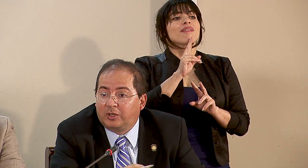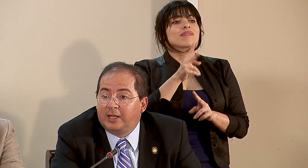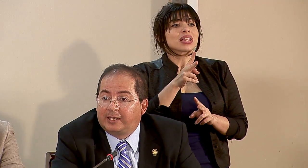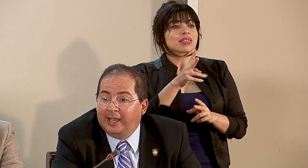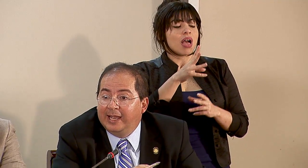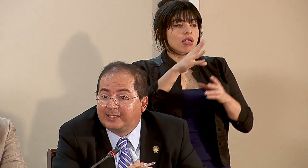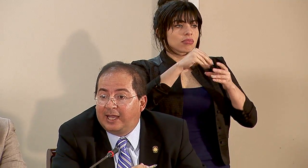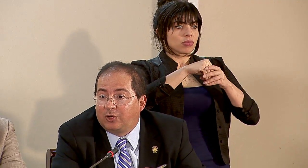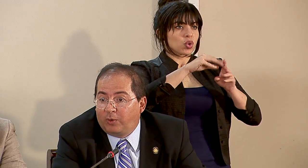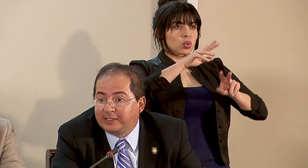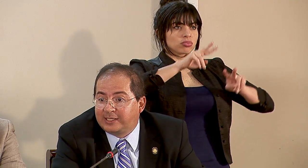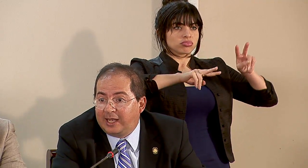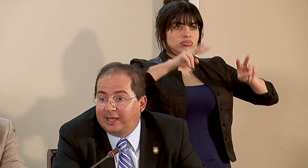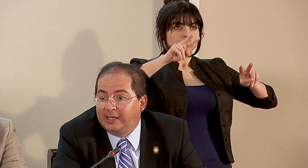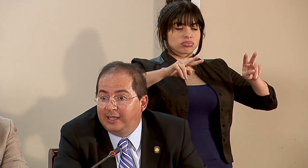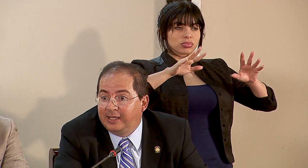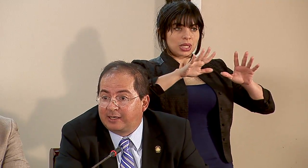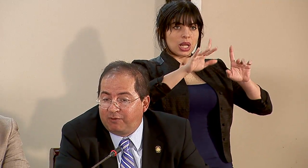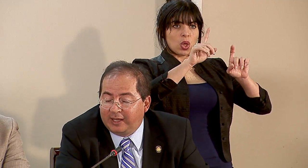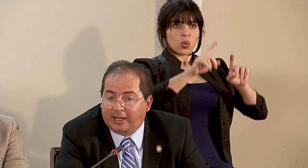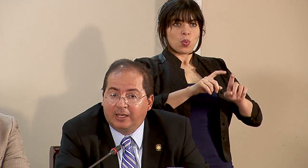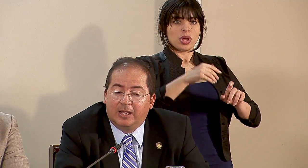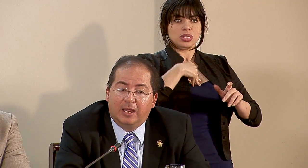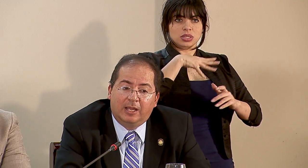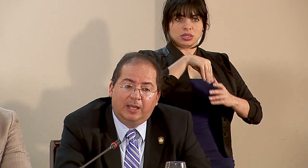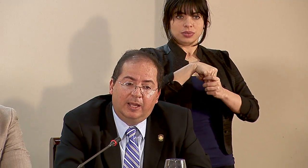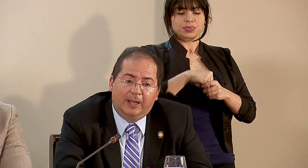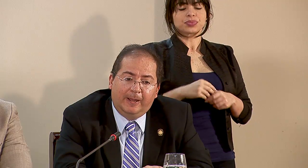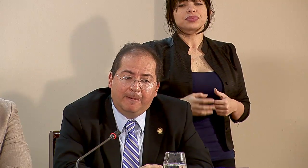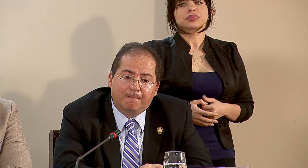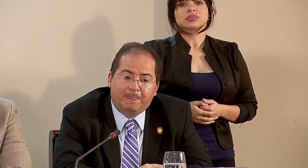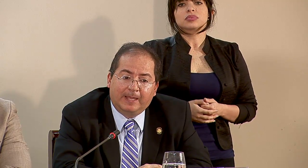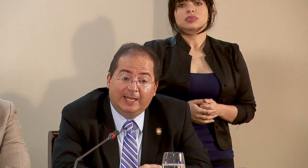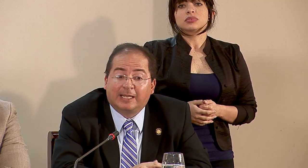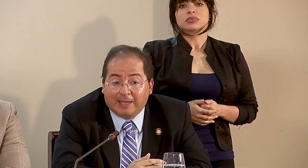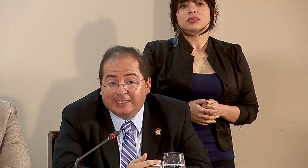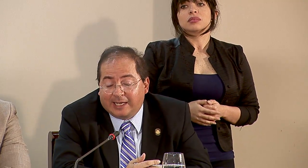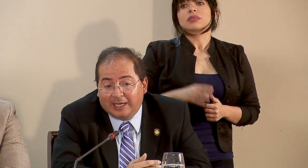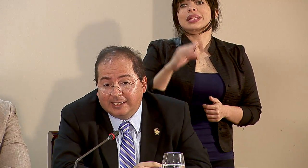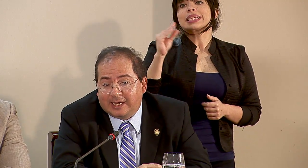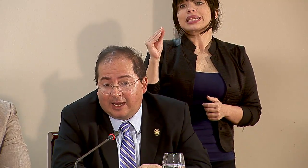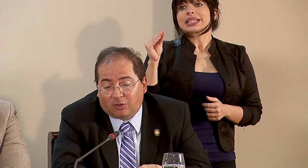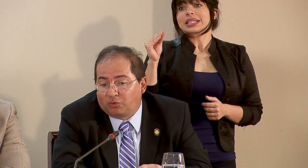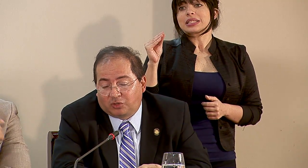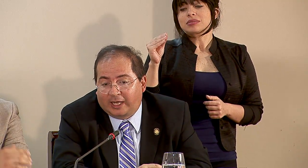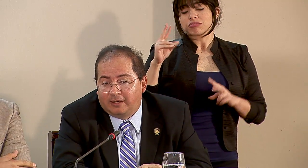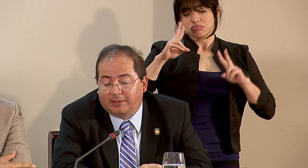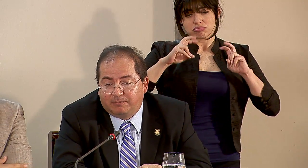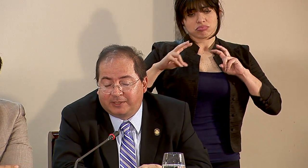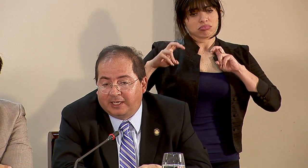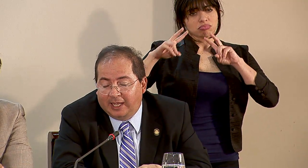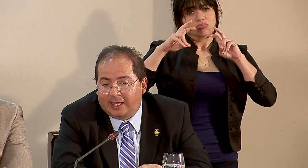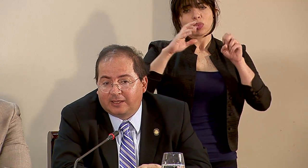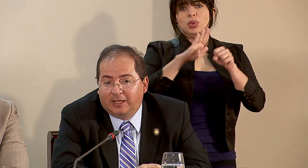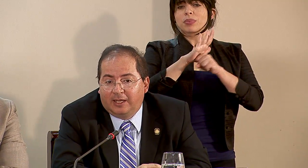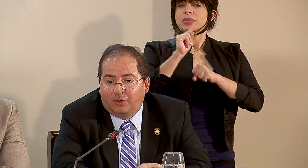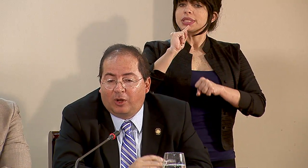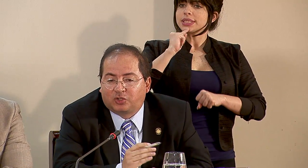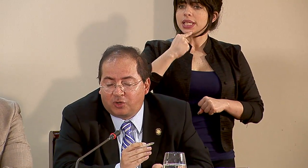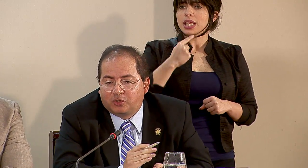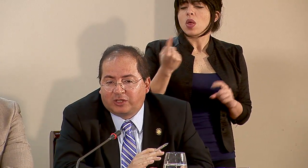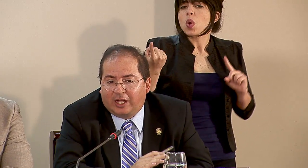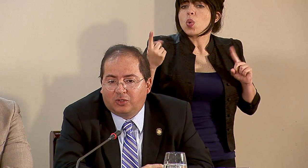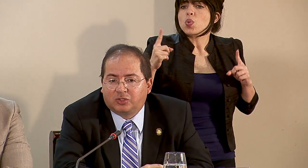universo que esa encuesta refleja y se analiza con total seriedad